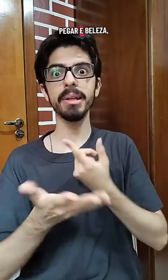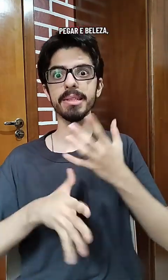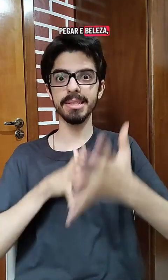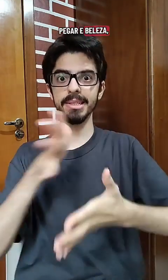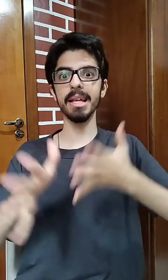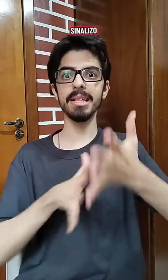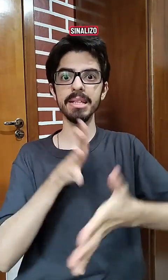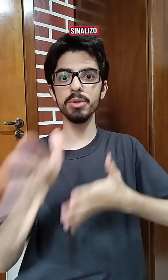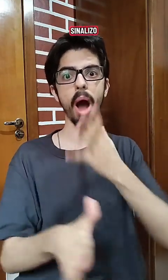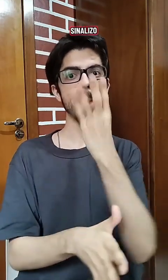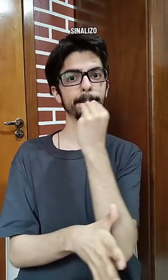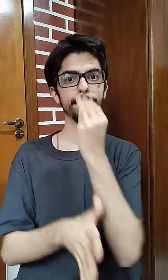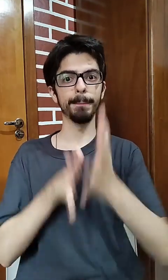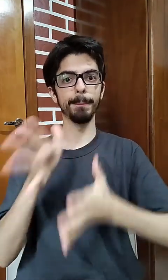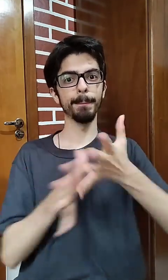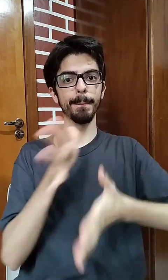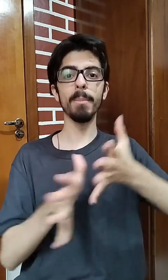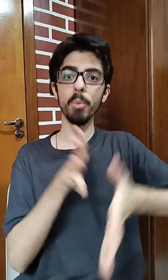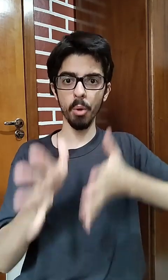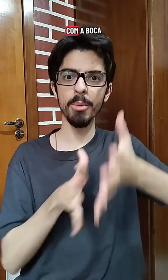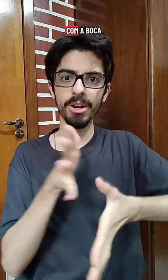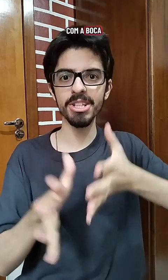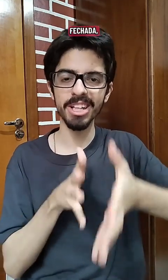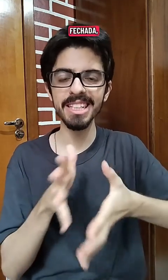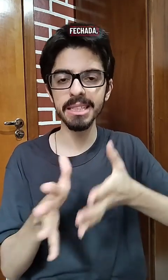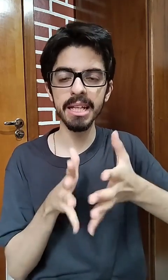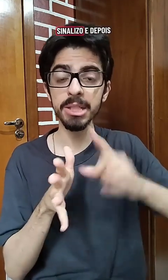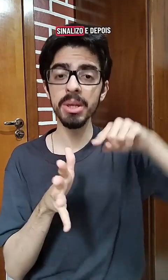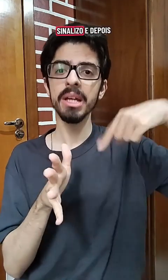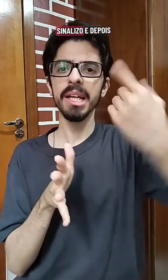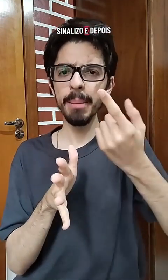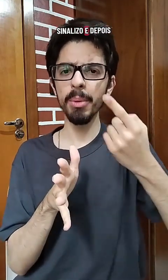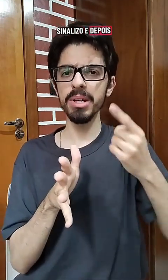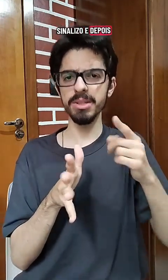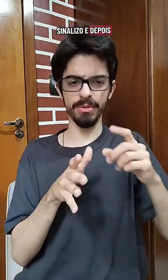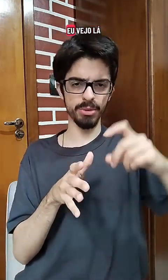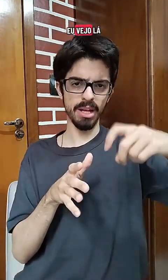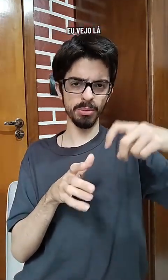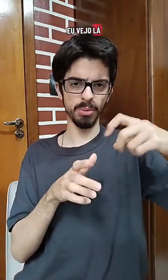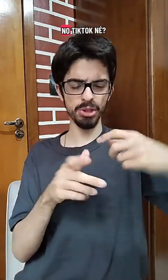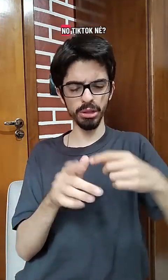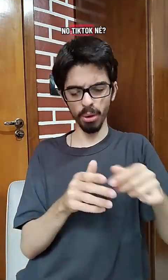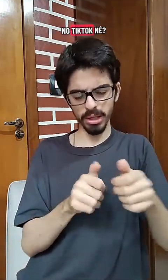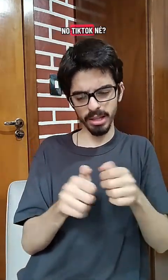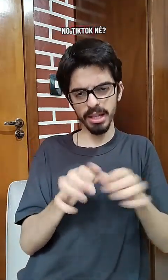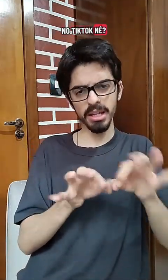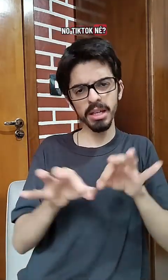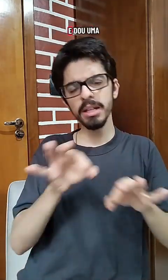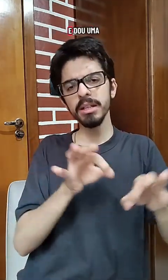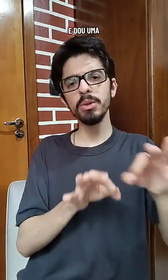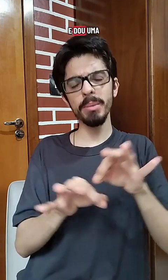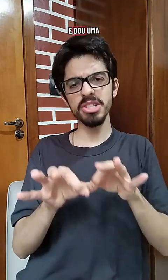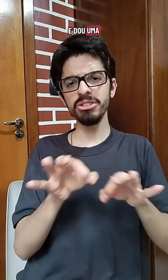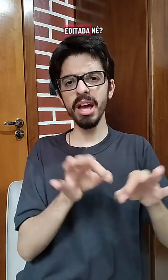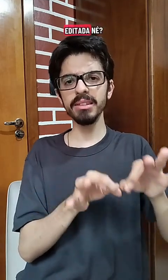beleza, sinalizo, com a boca fechada sinalizo, e depois eu vejo lá no TikTok, né, e dou uma editada,